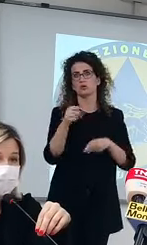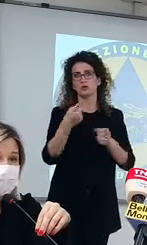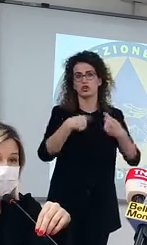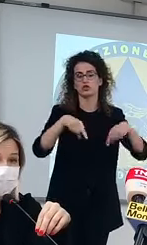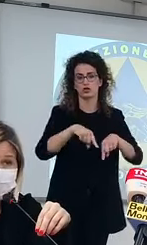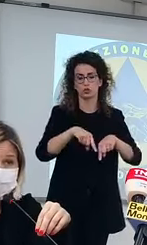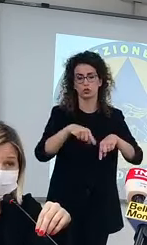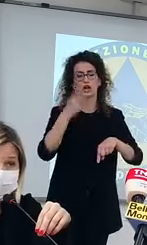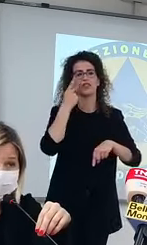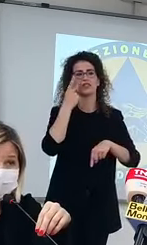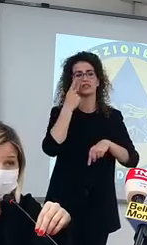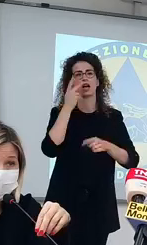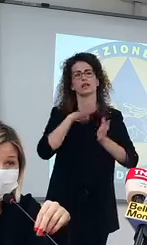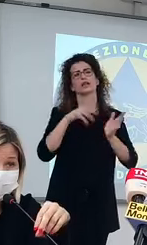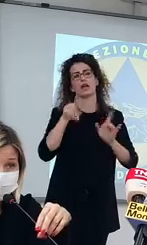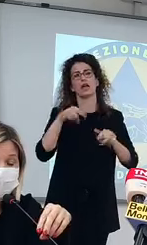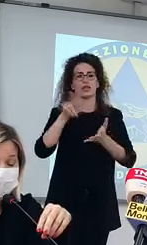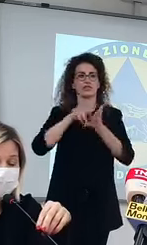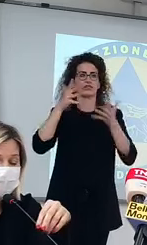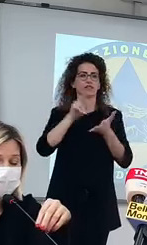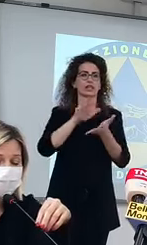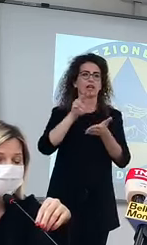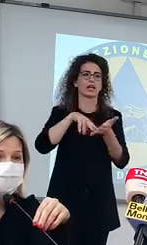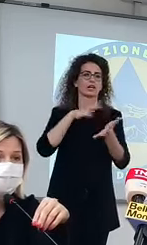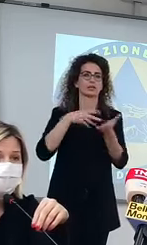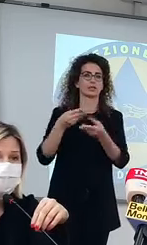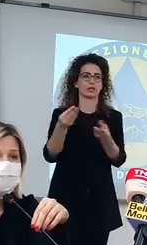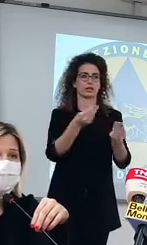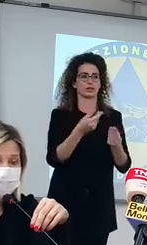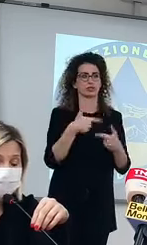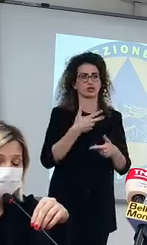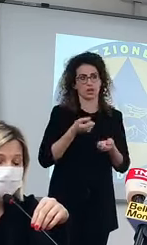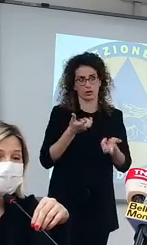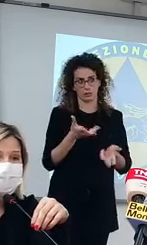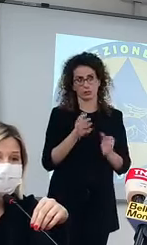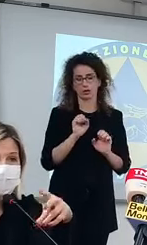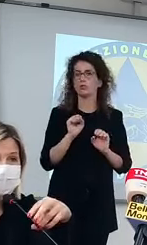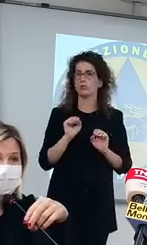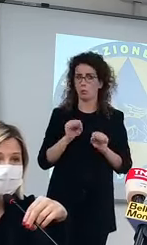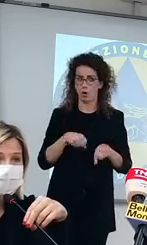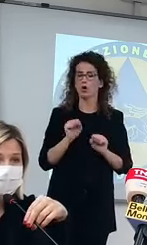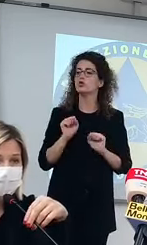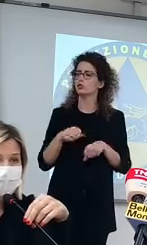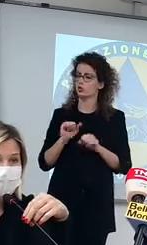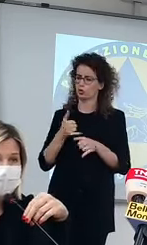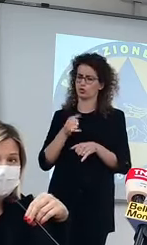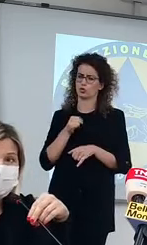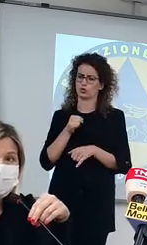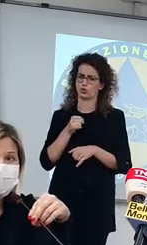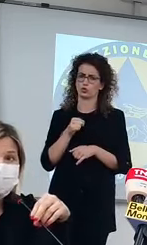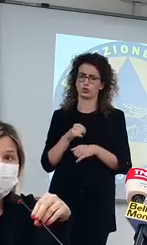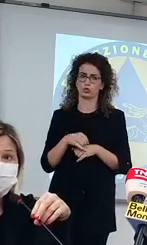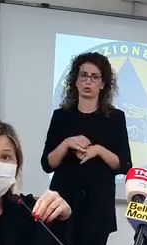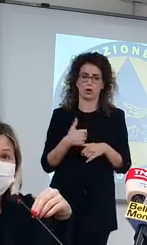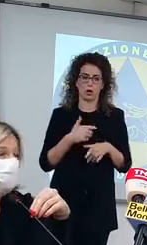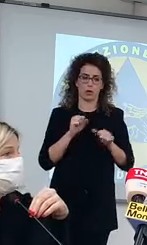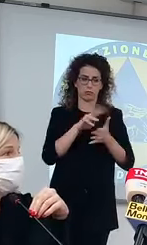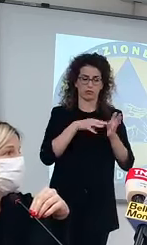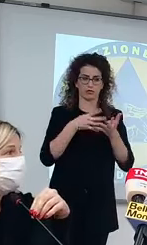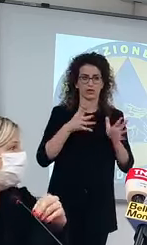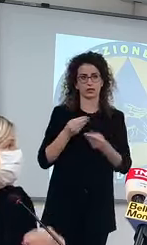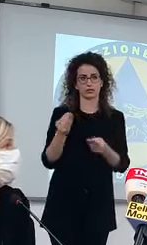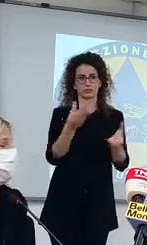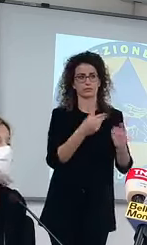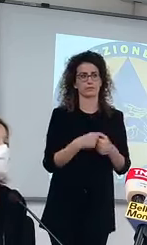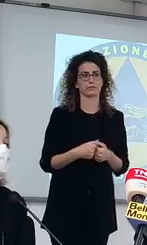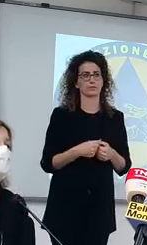delibera, ma poi vediamo la tabellina con esatto, riusciamo a quantificarle? Sì. Appena è disponibile ve la trasmettiamo subito.